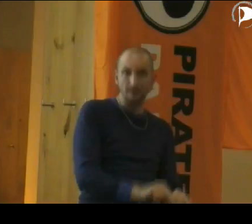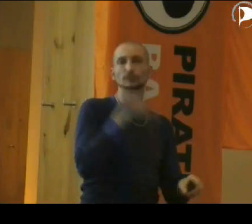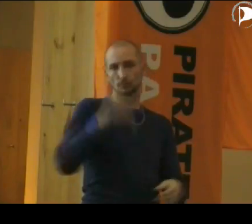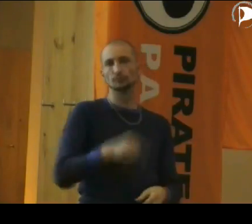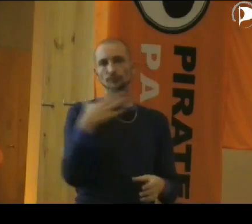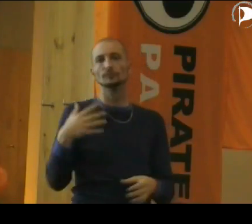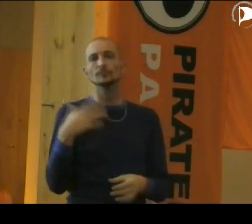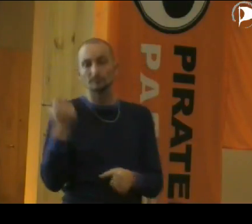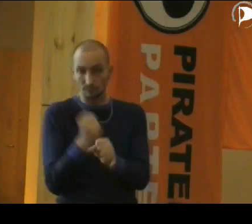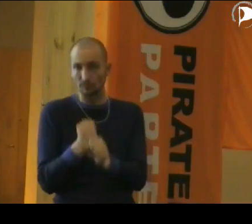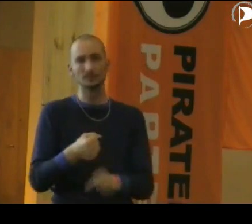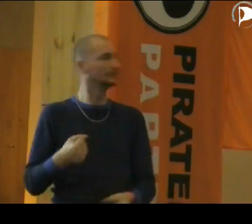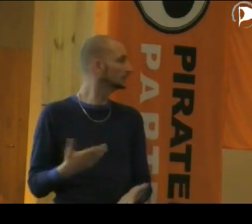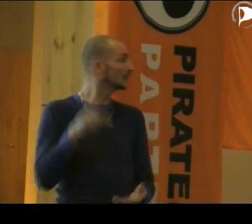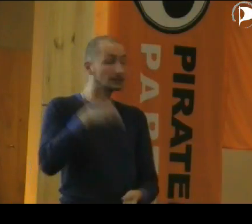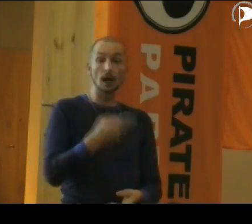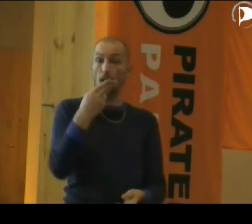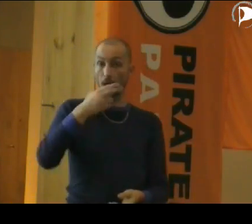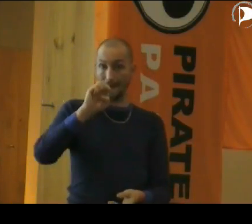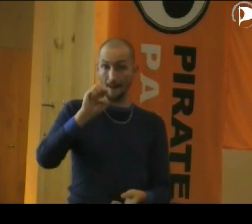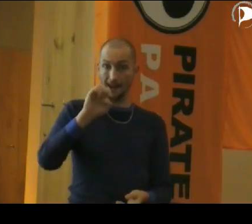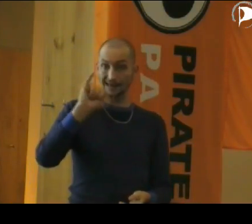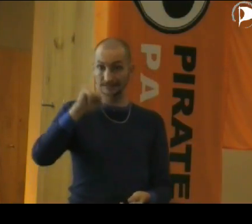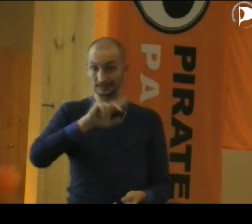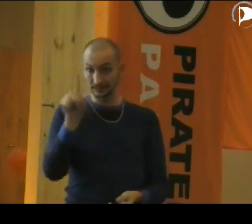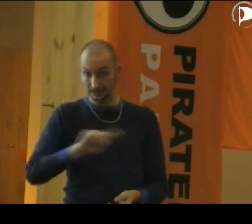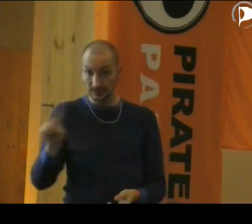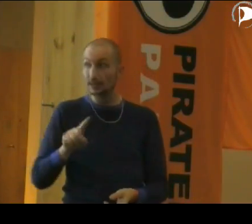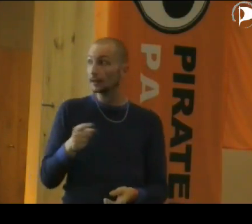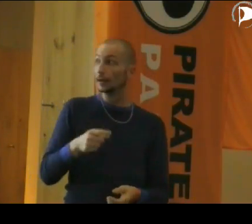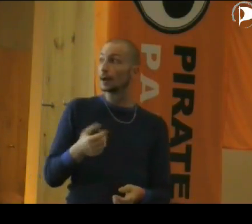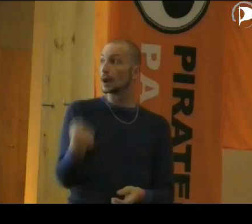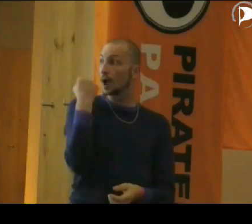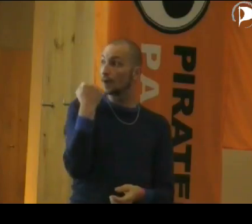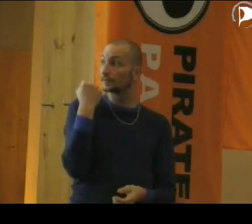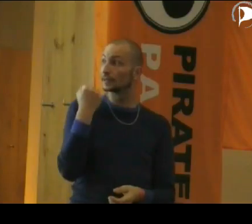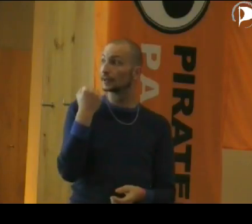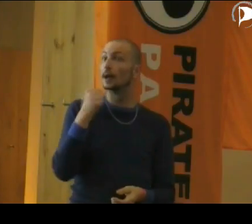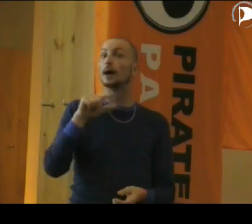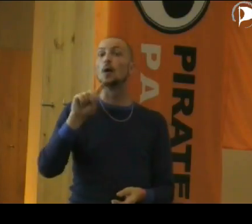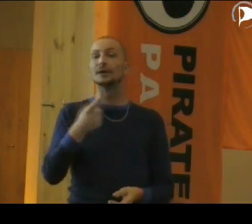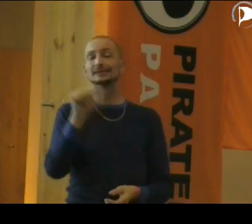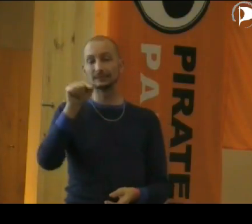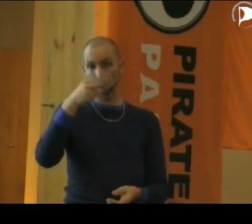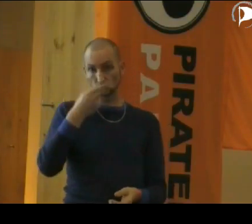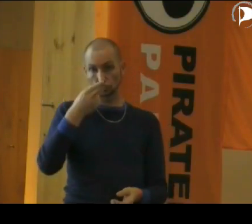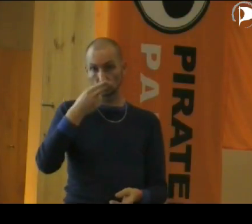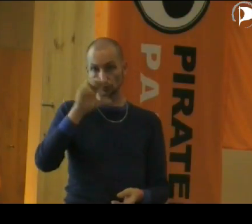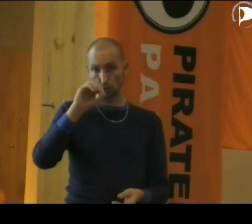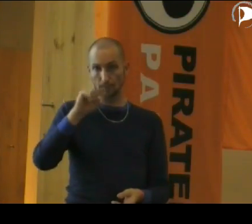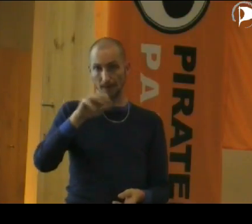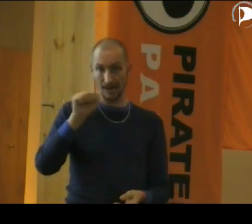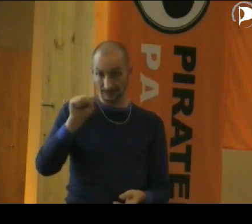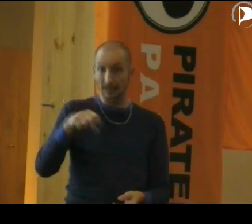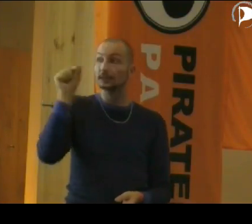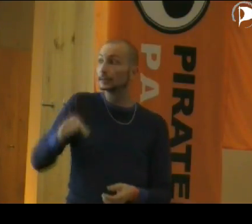doch keine frage geht dann heinz kraft was dem staunen meyer und thomas weg ihr habt gar nicht beziehungsweise nicht nennenswert in